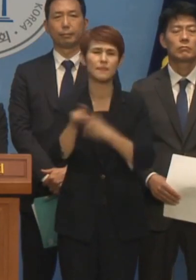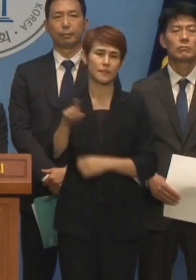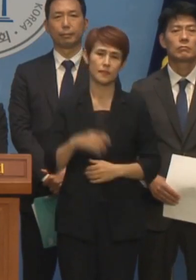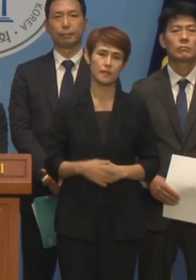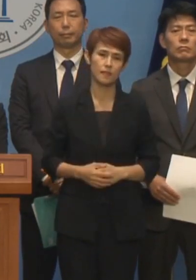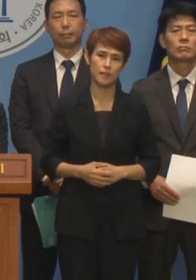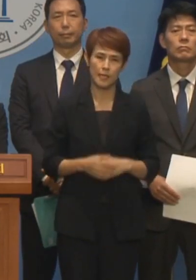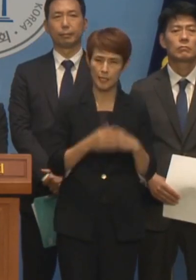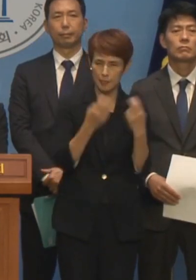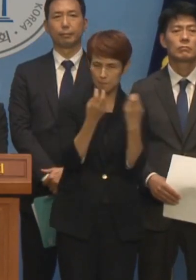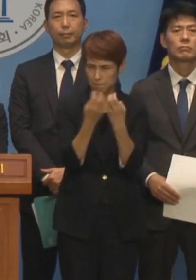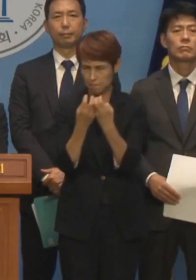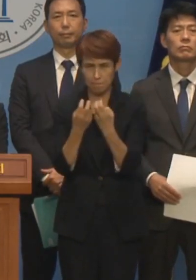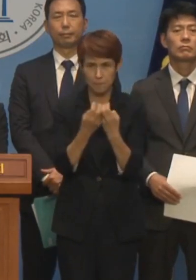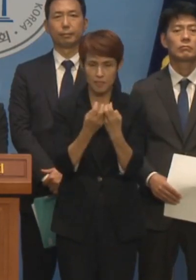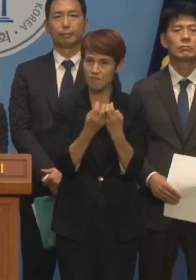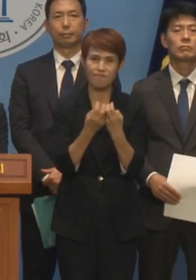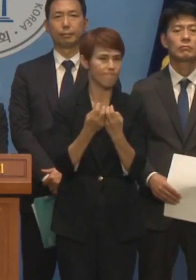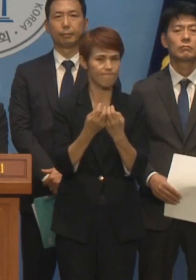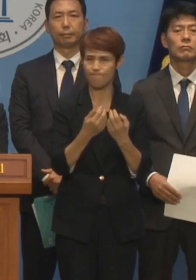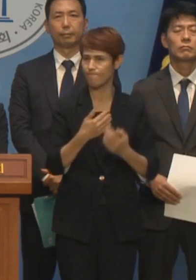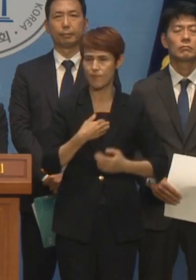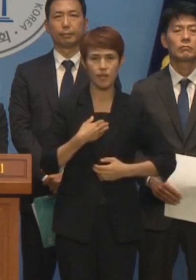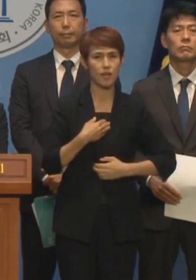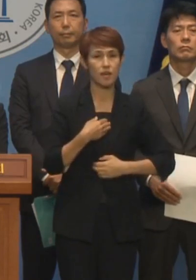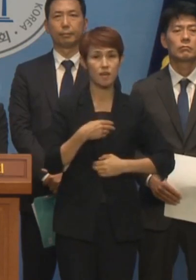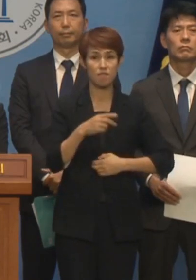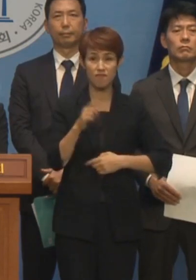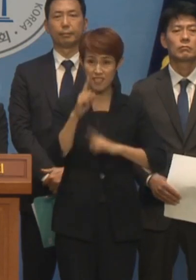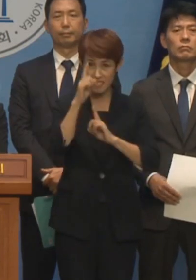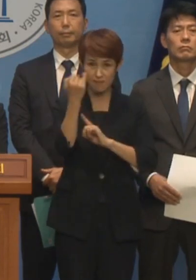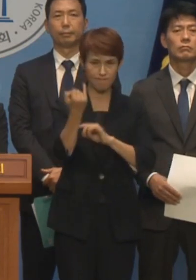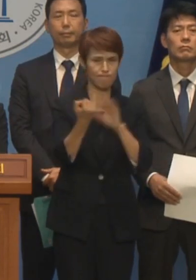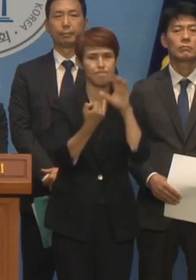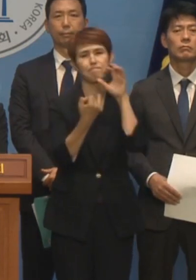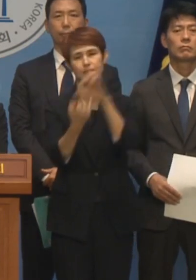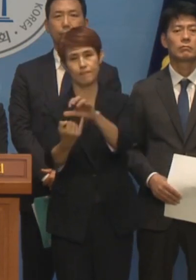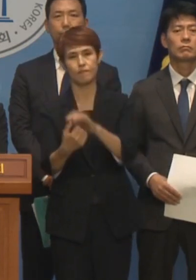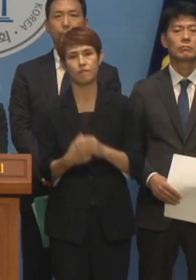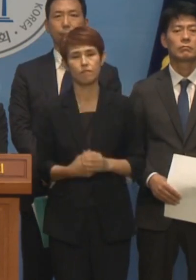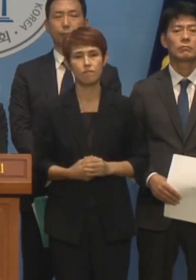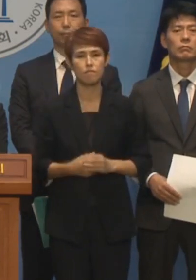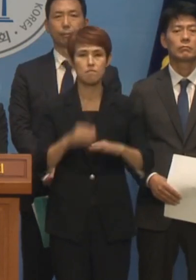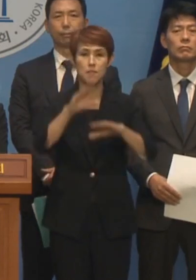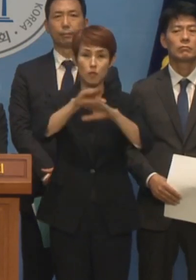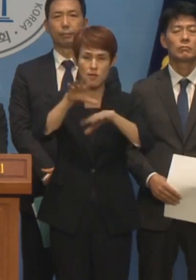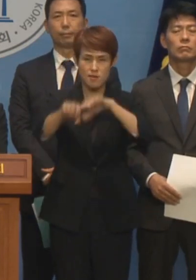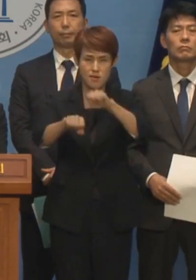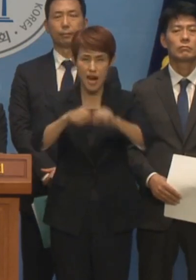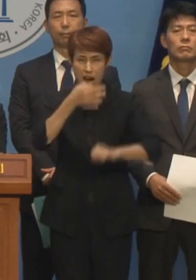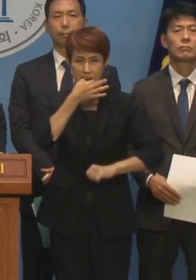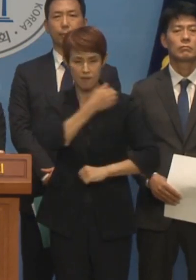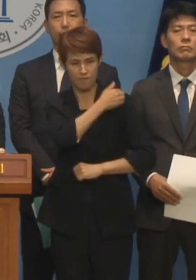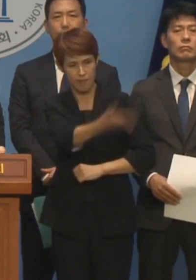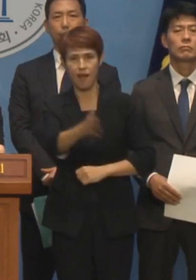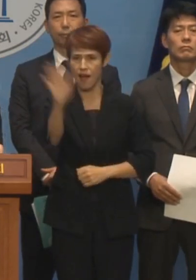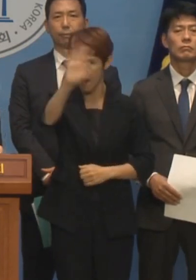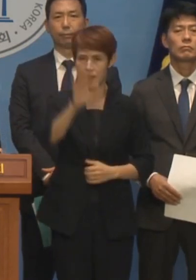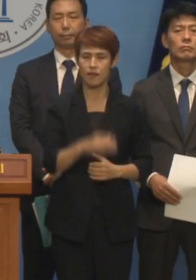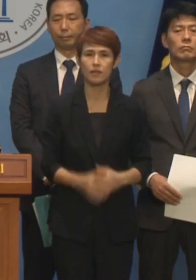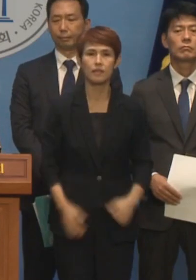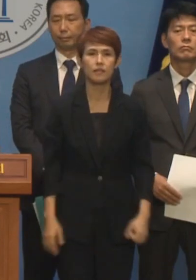모든 수단을 동원해서 저지하겠습니다. 윤석열 대통령의 언론 탄압, 방송 장악 야욕을 좌시하지 않겠습니다.